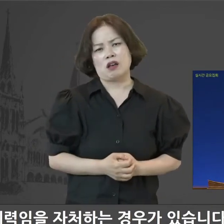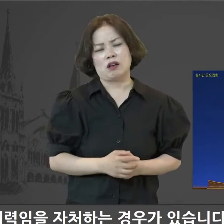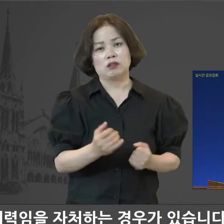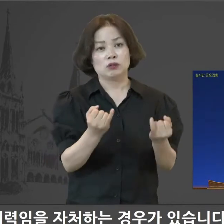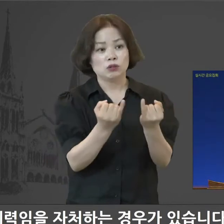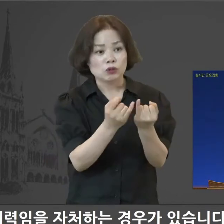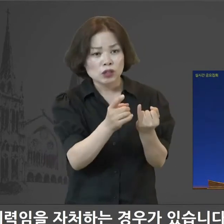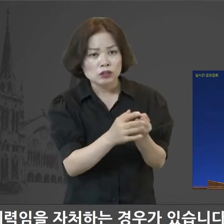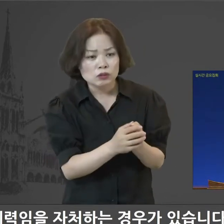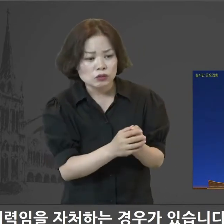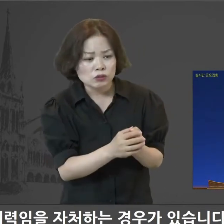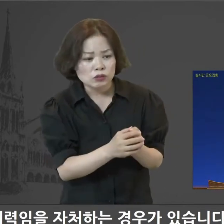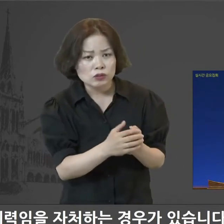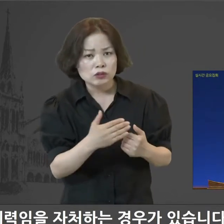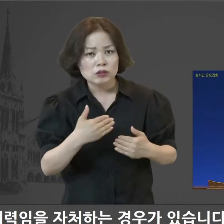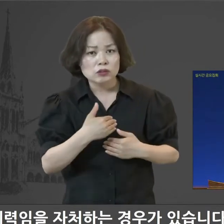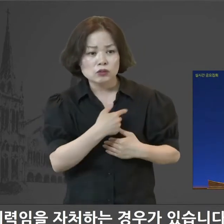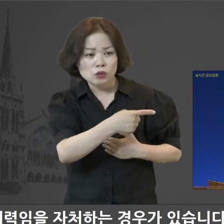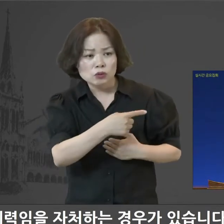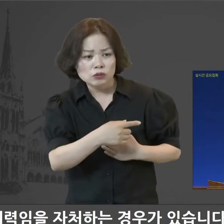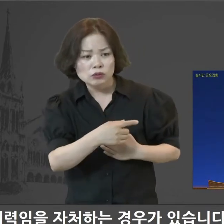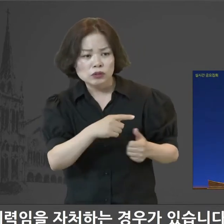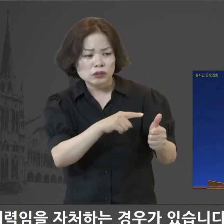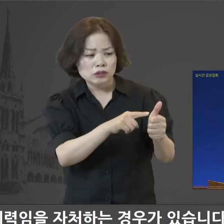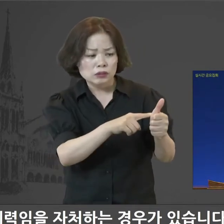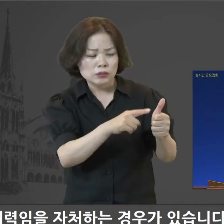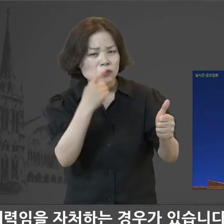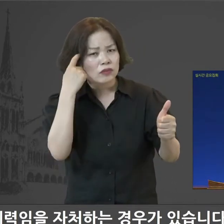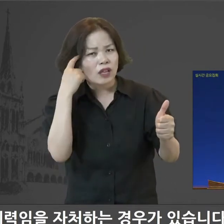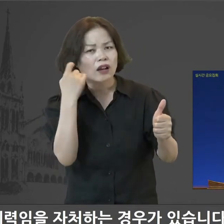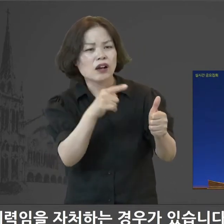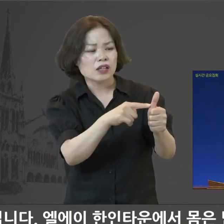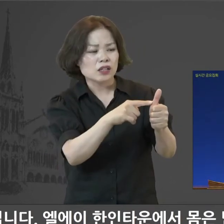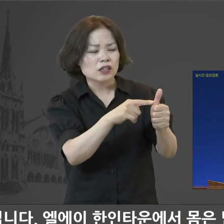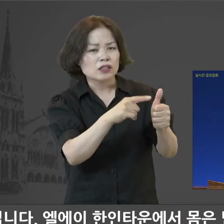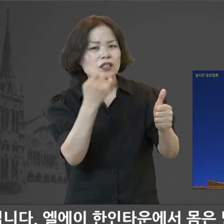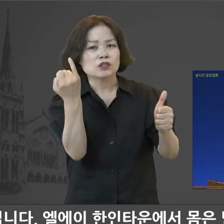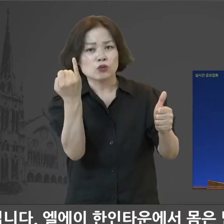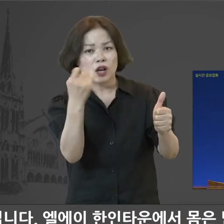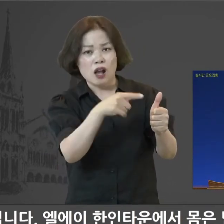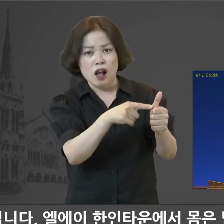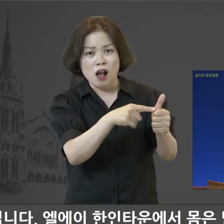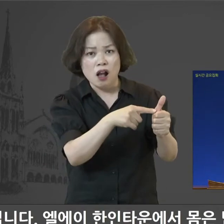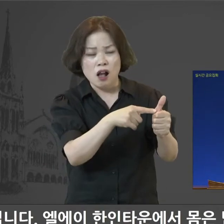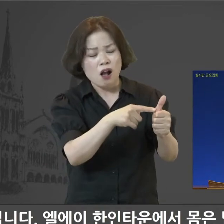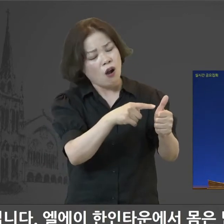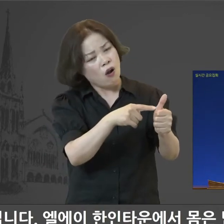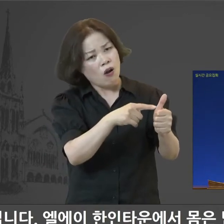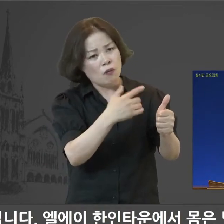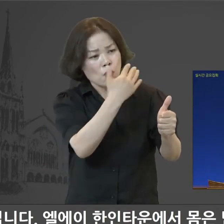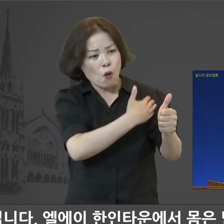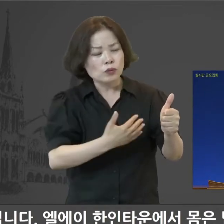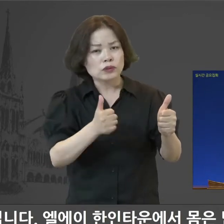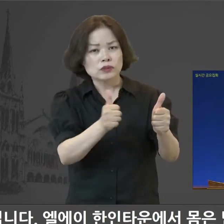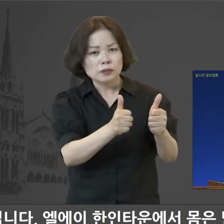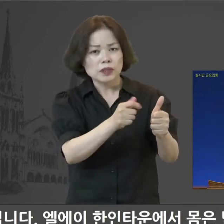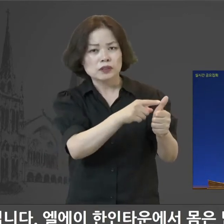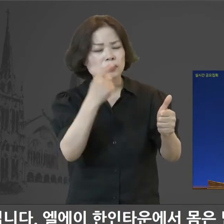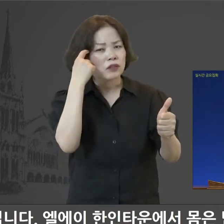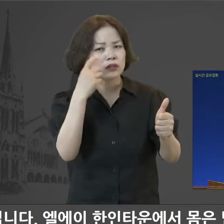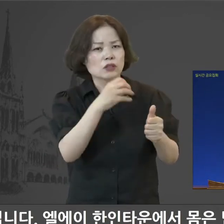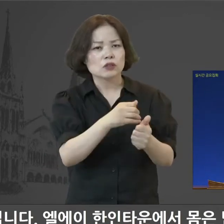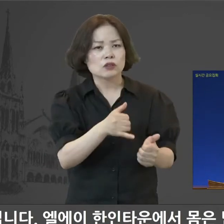들어오면 누가 피해를 봐요? 그러니까 제가 항상 강조하는 게 뭐냐면, 이 방향이 잘못되고 있는 것이, 이게 인권이 아니라